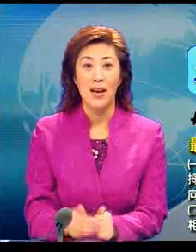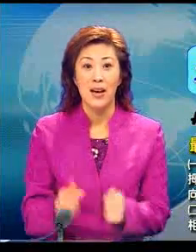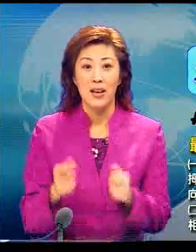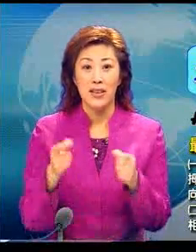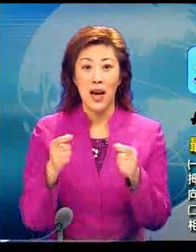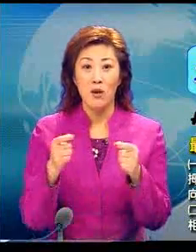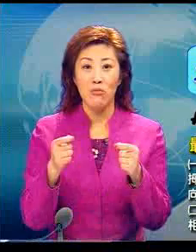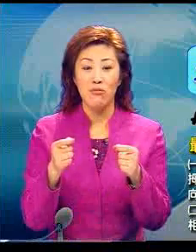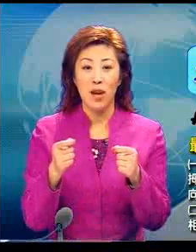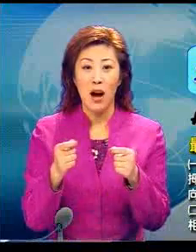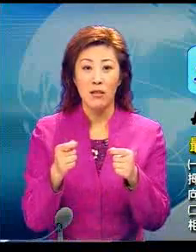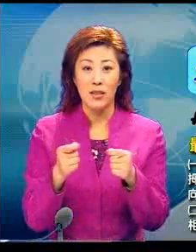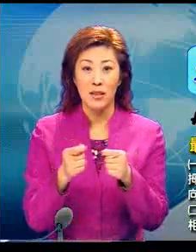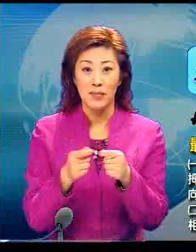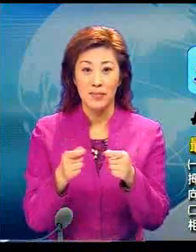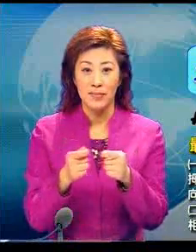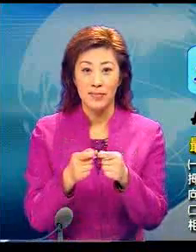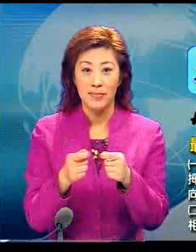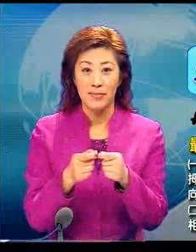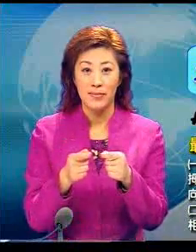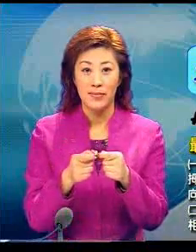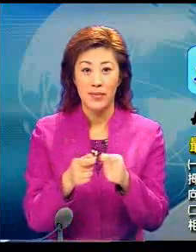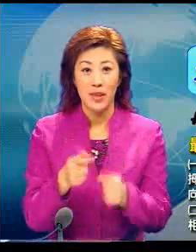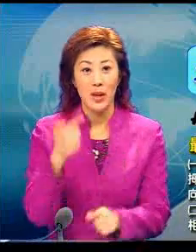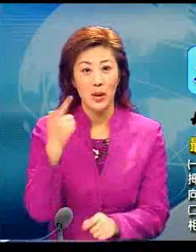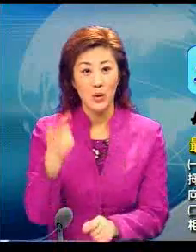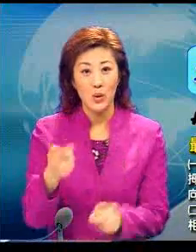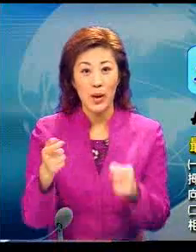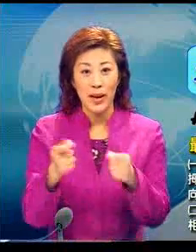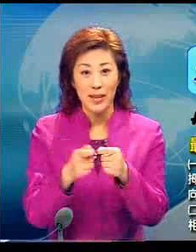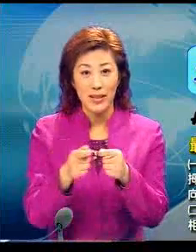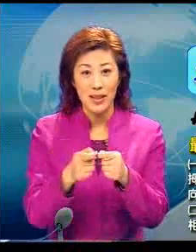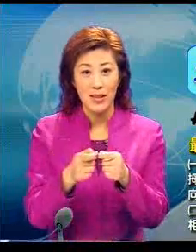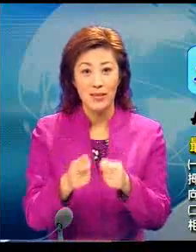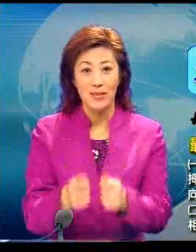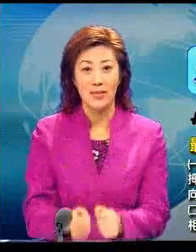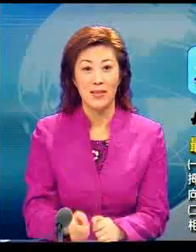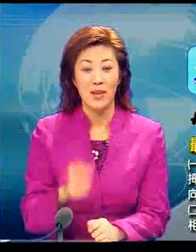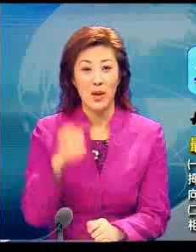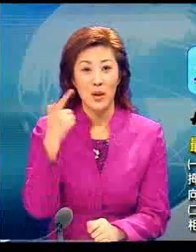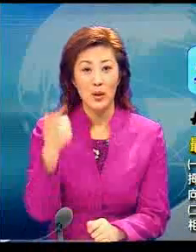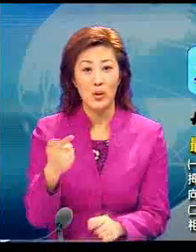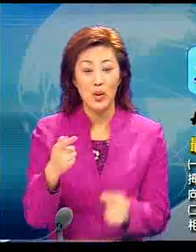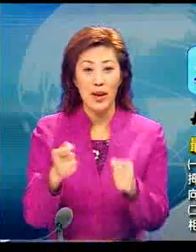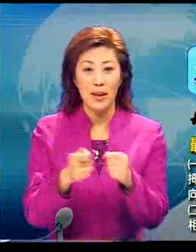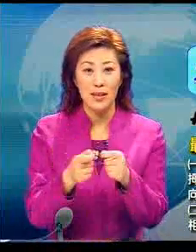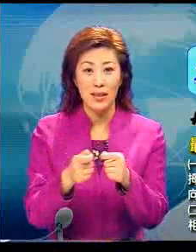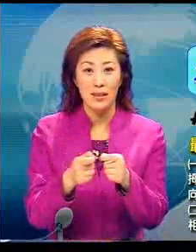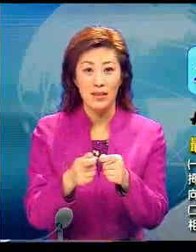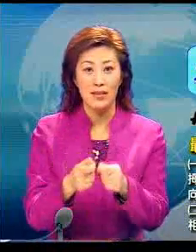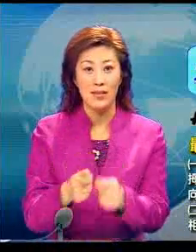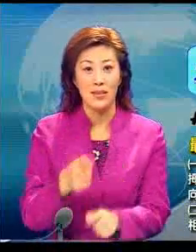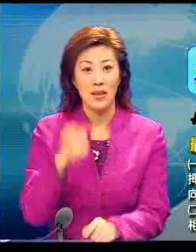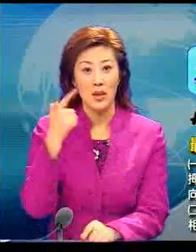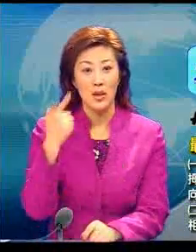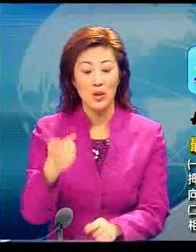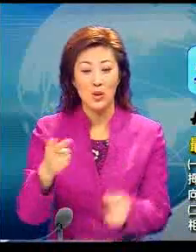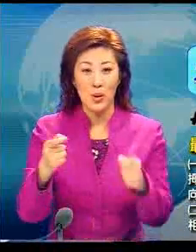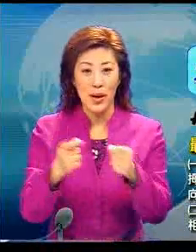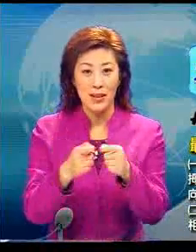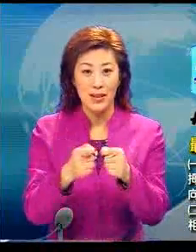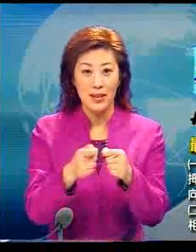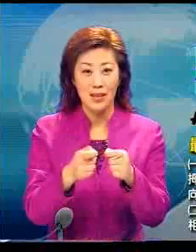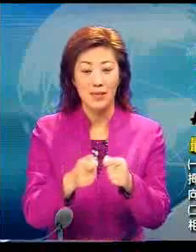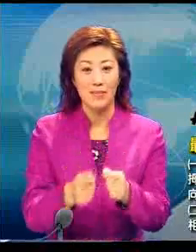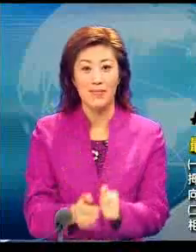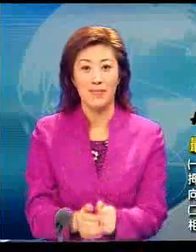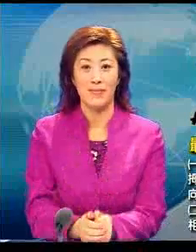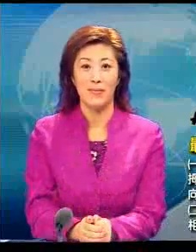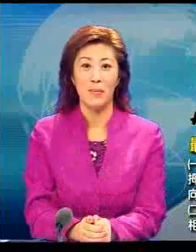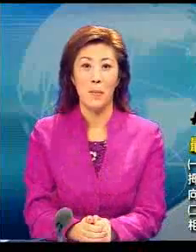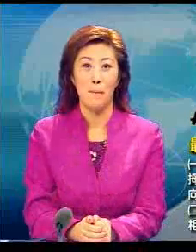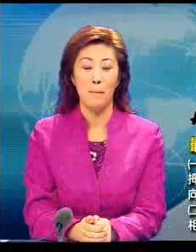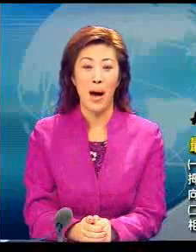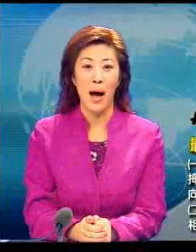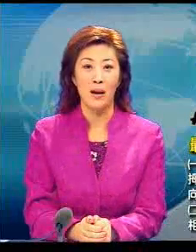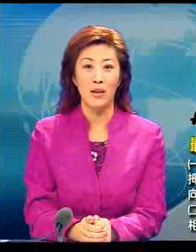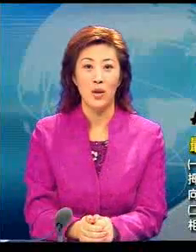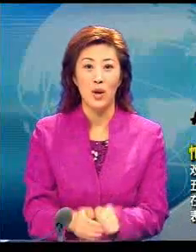靠近。 最近，最近，最近。 忙，双手平